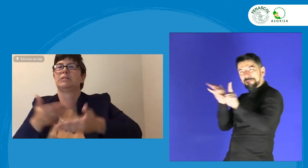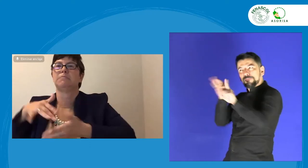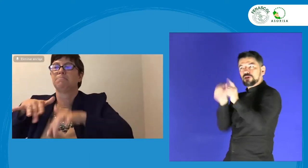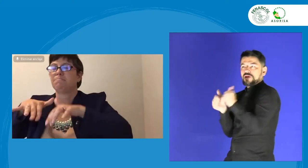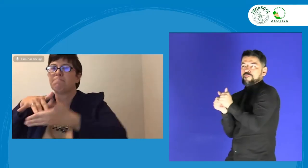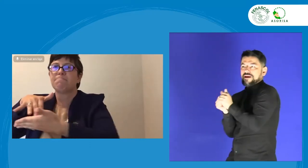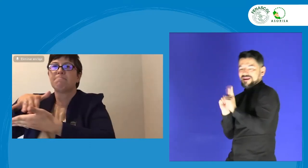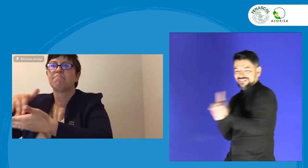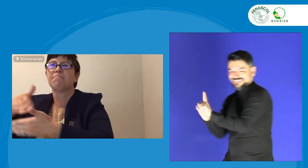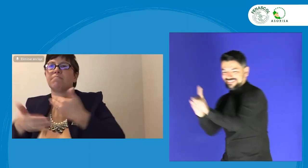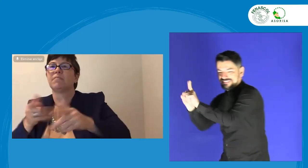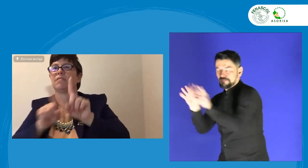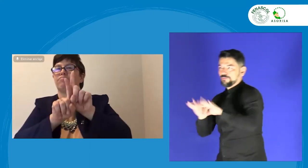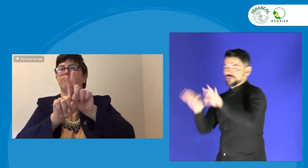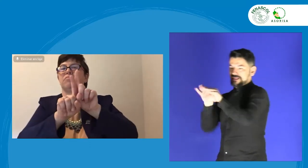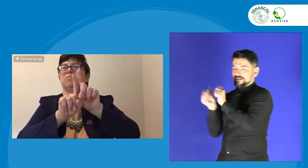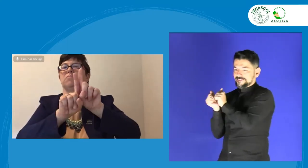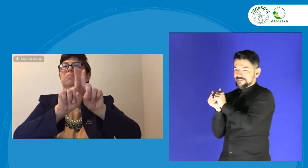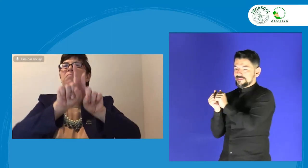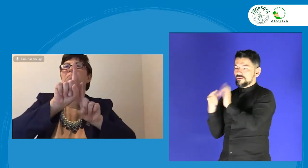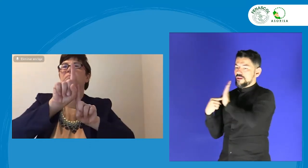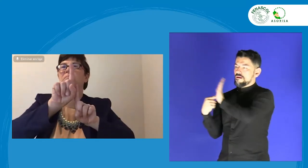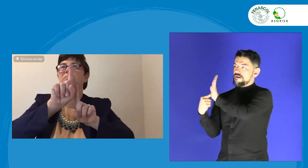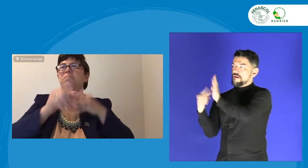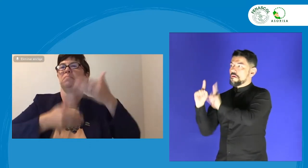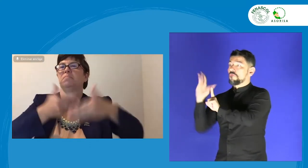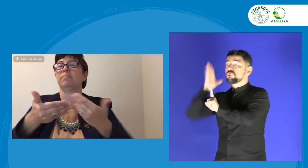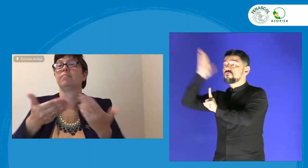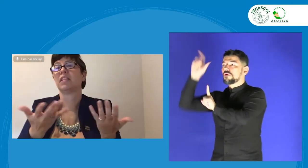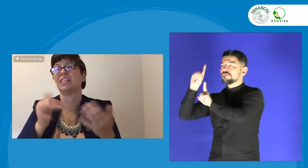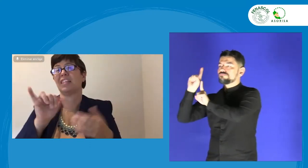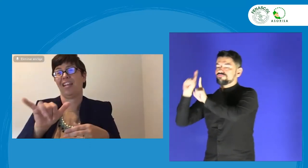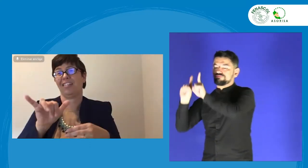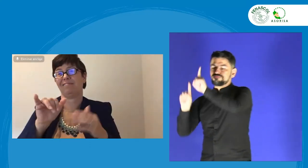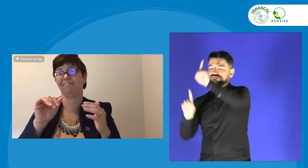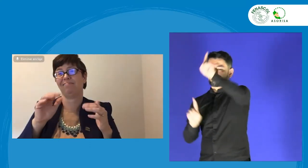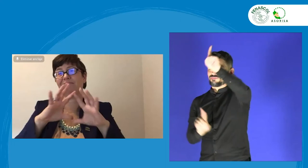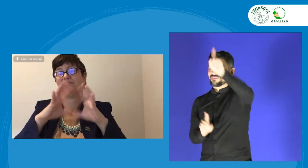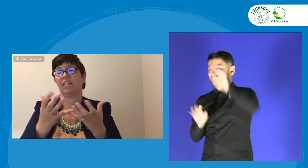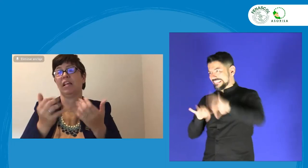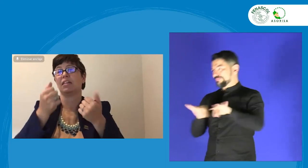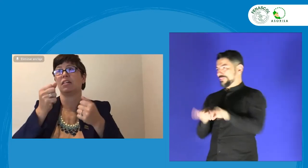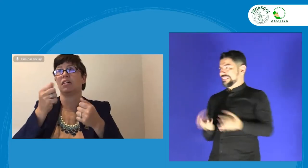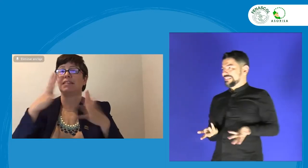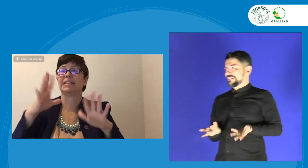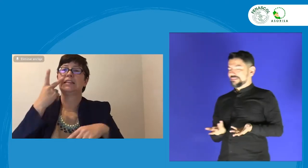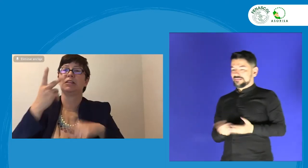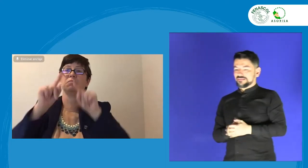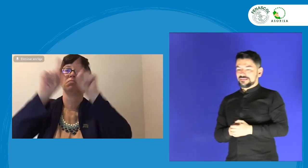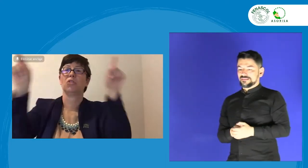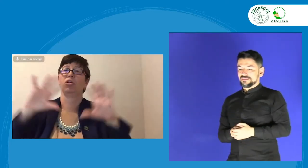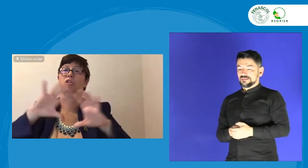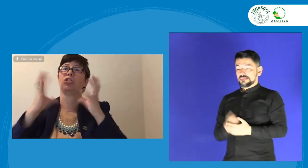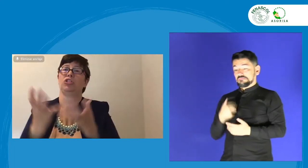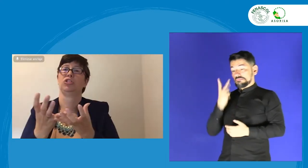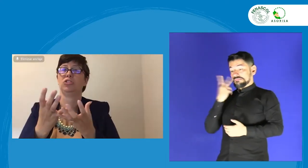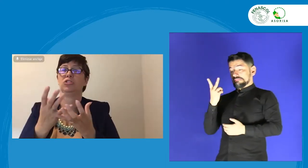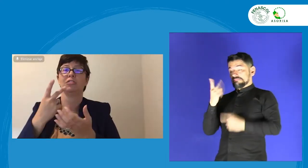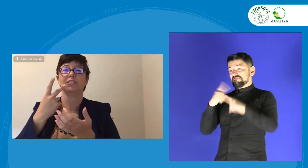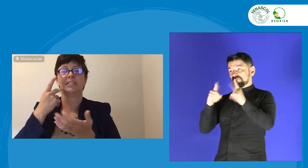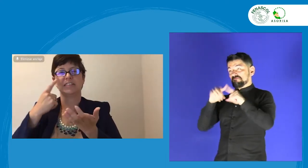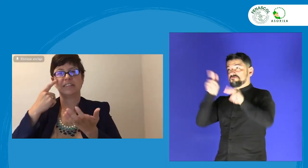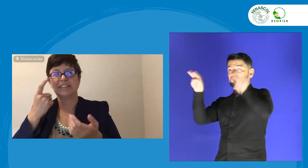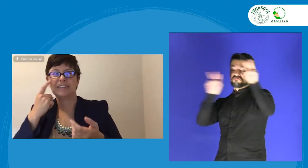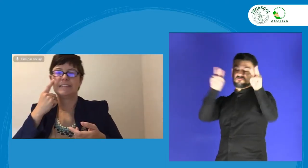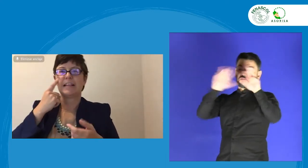oyentes, que le den el espacio a la persona sorda, que se muestre la persona sorda primero y que de esta manera pues se logre este objetivo,